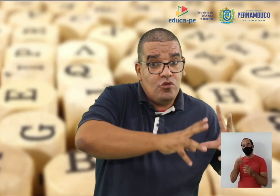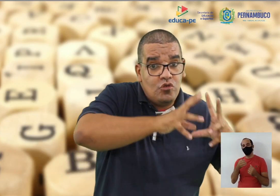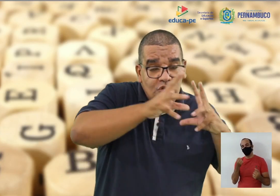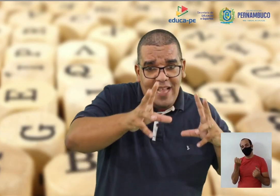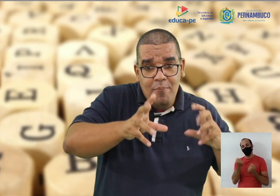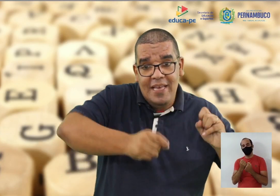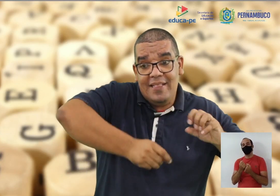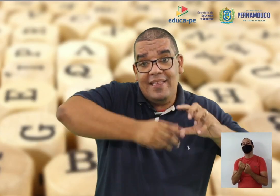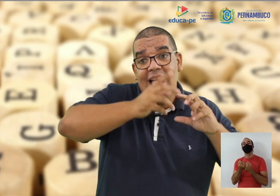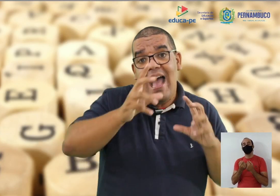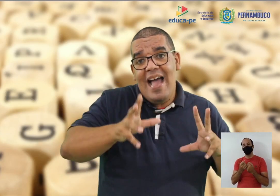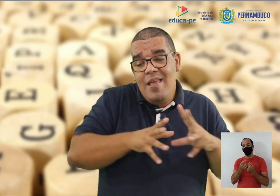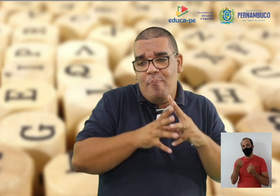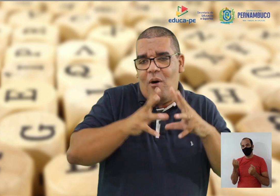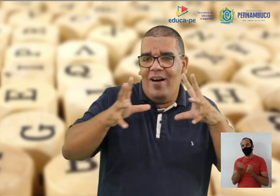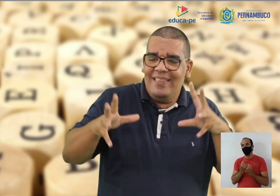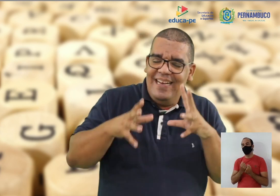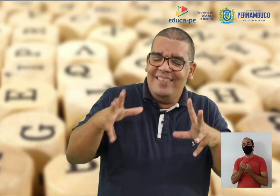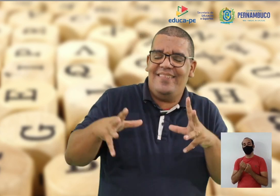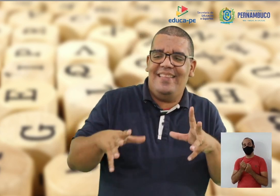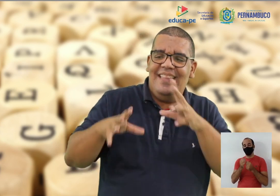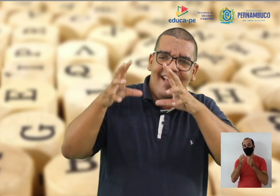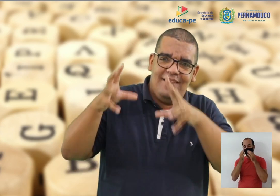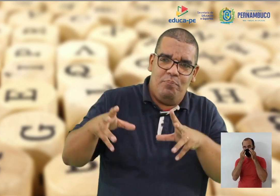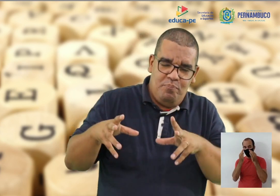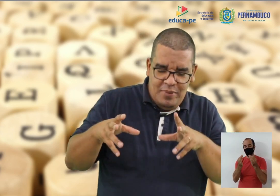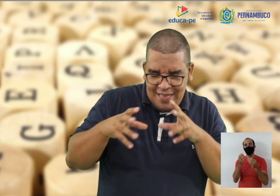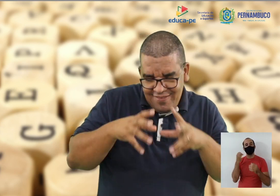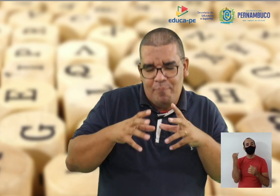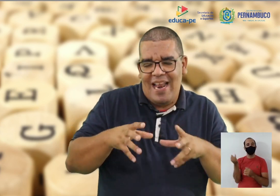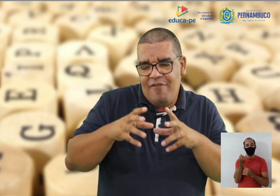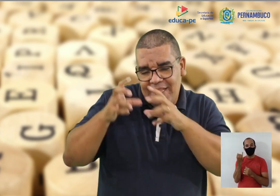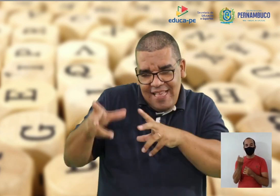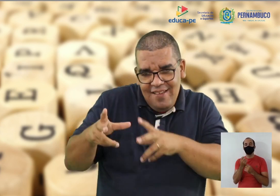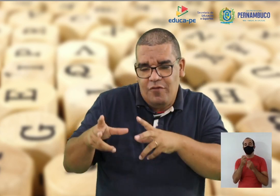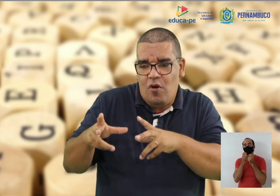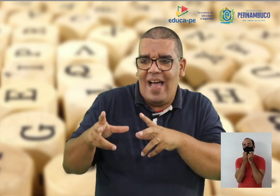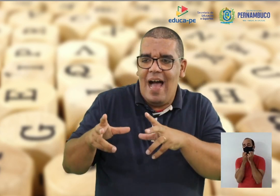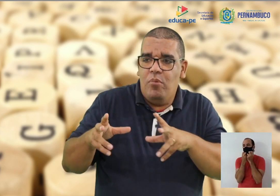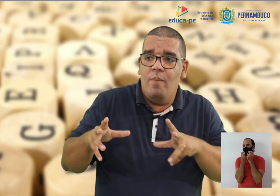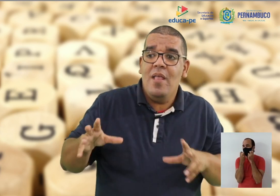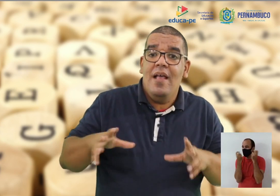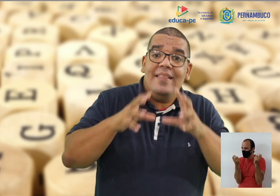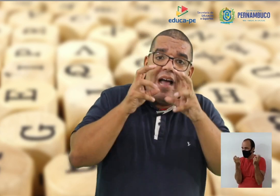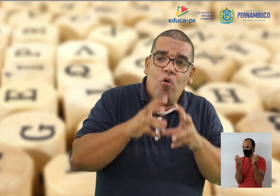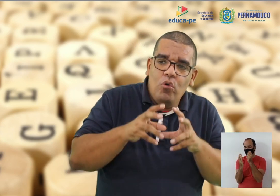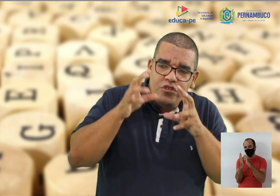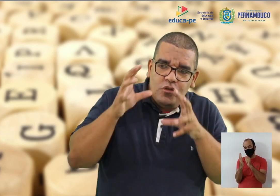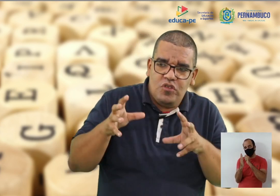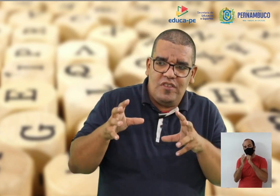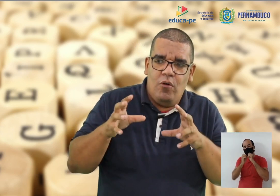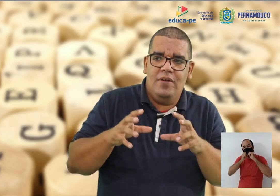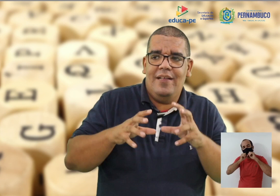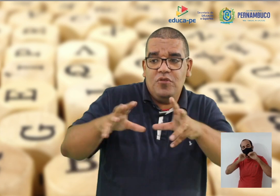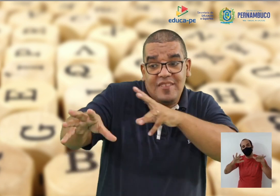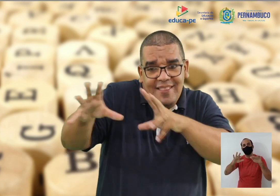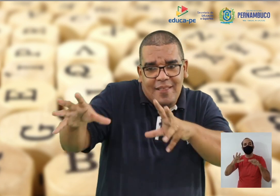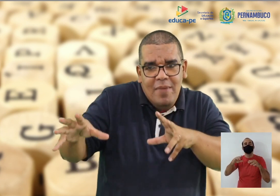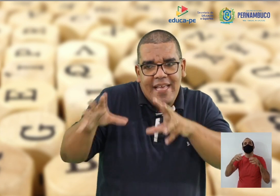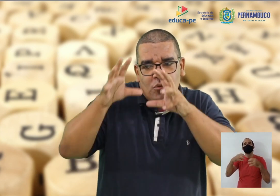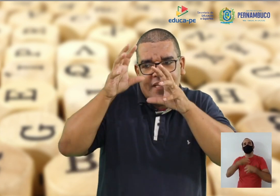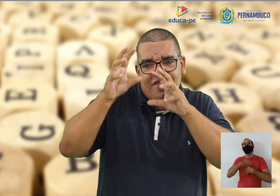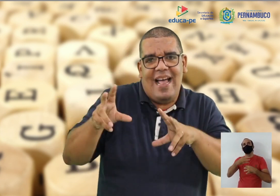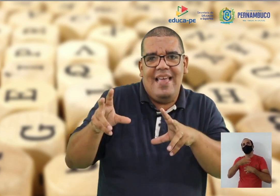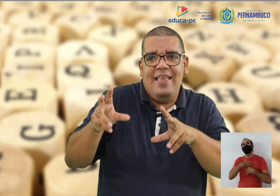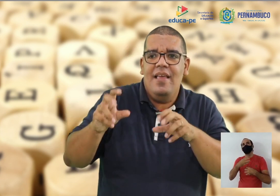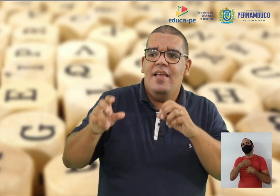reforçar justamente a importância dessa palavra, desse vocábulo, na construção, né, do